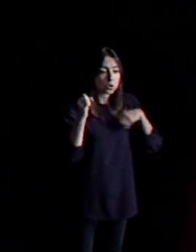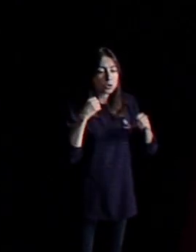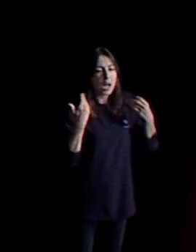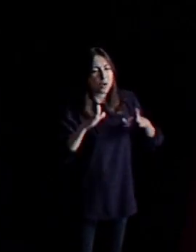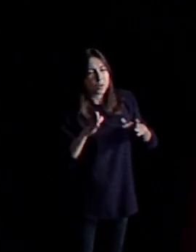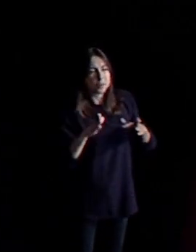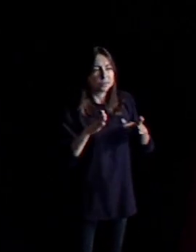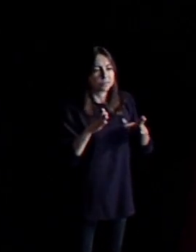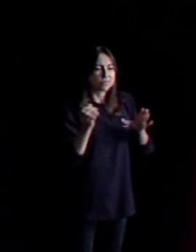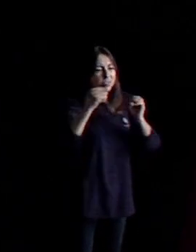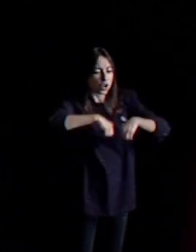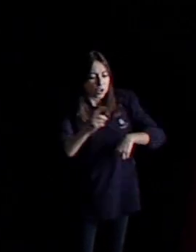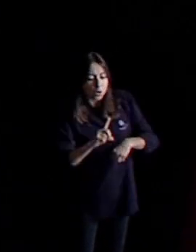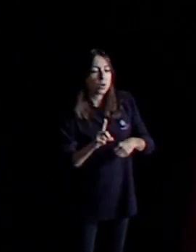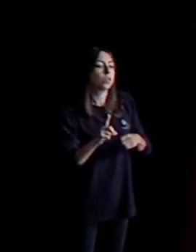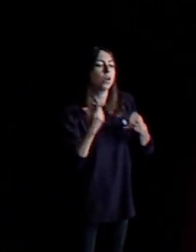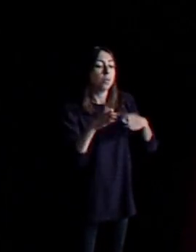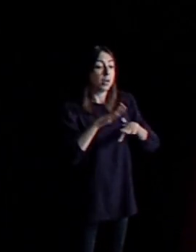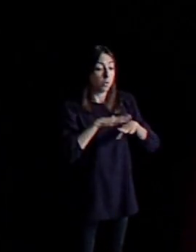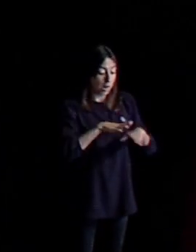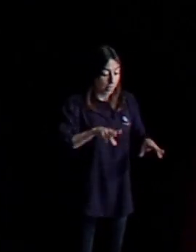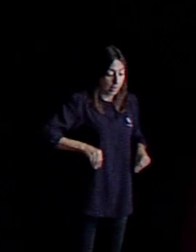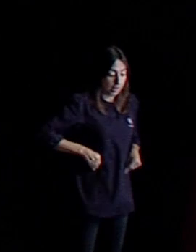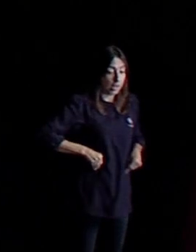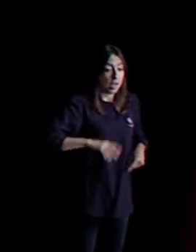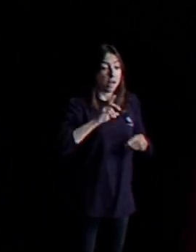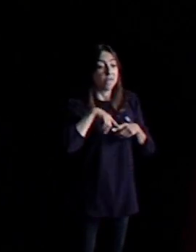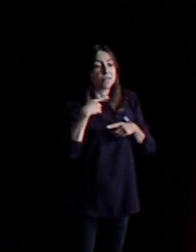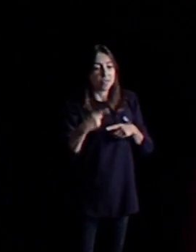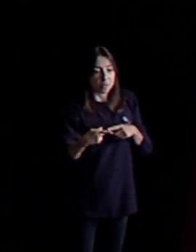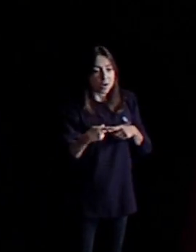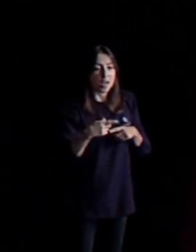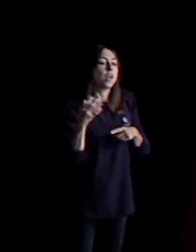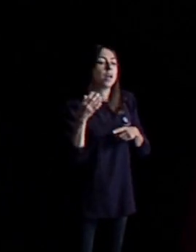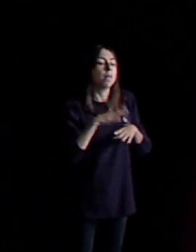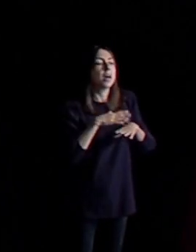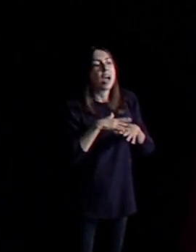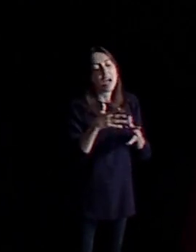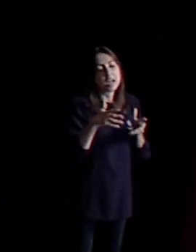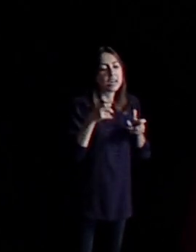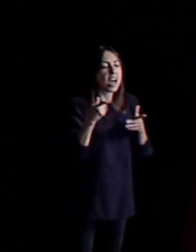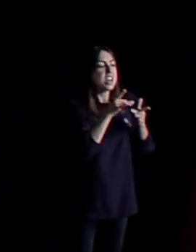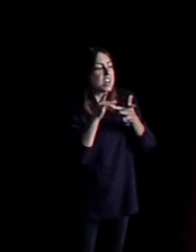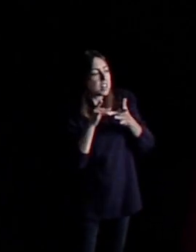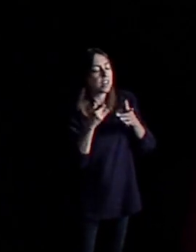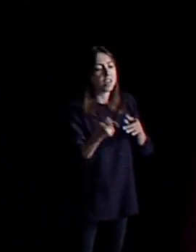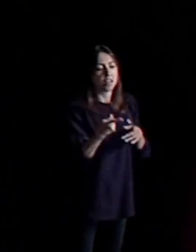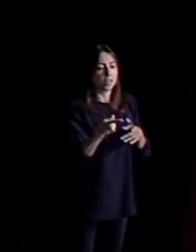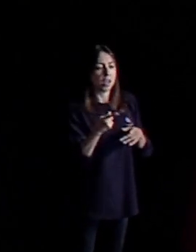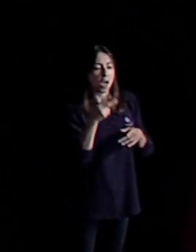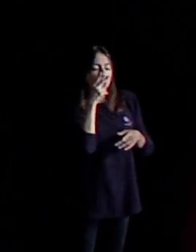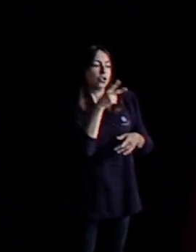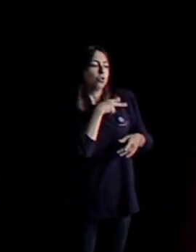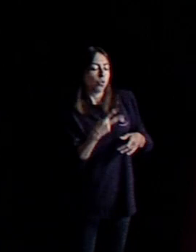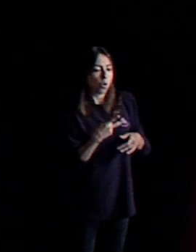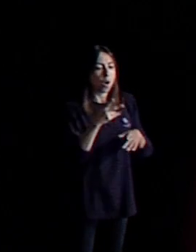acuerdo con hacer la conducta, pero para ser aceptado, para ganar el derecho de líder, de fanfarrón, para que se le tome